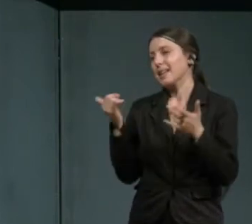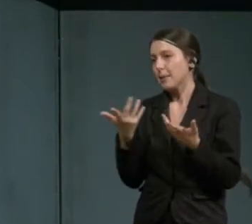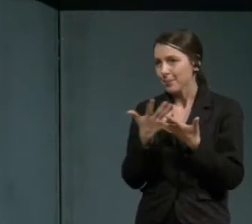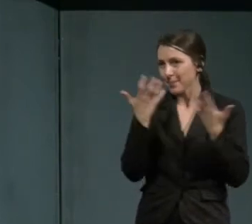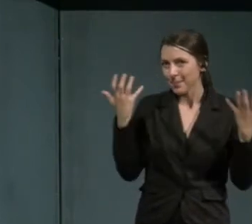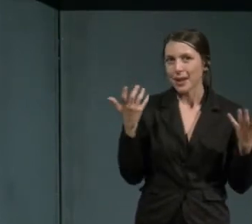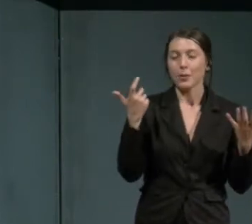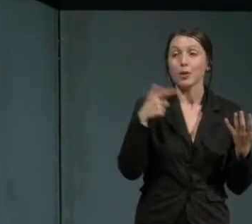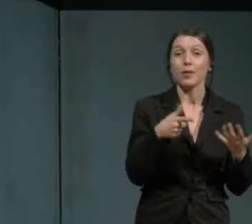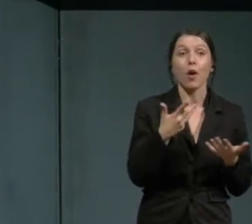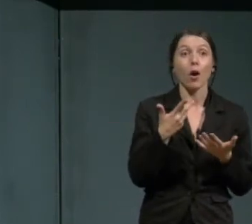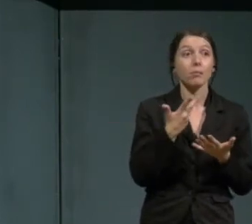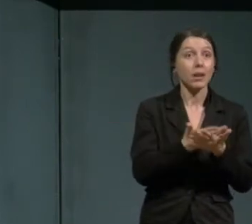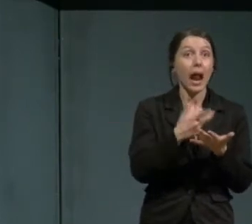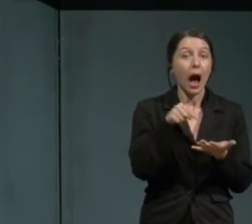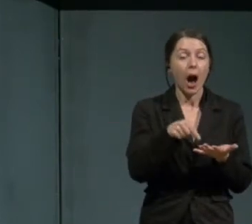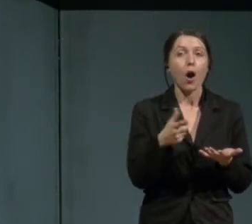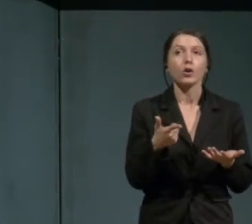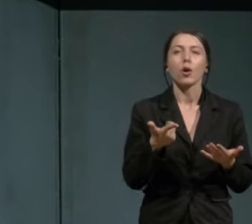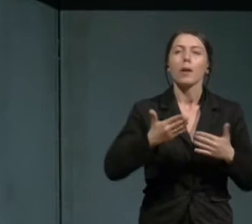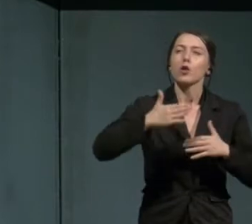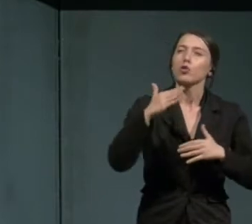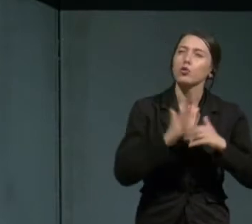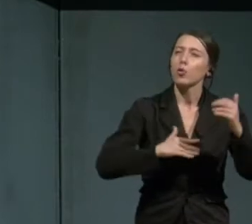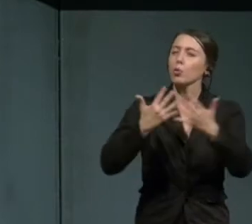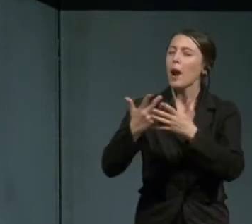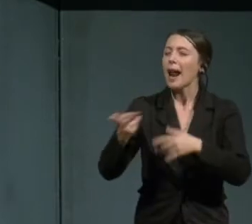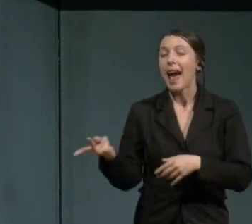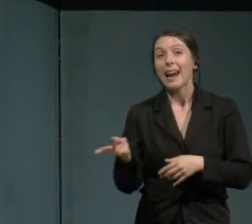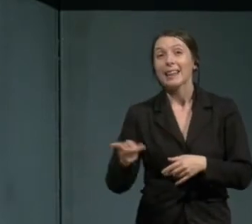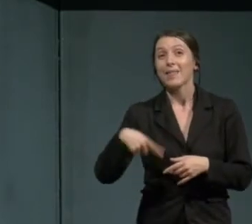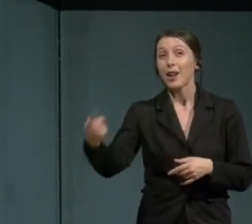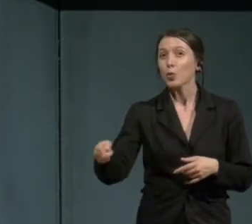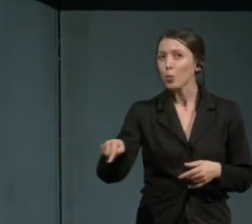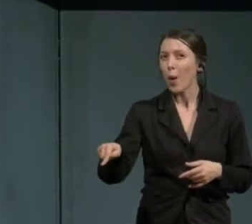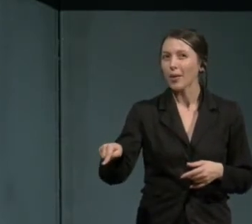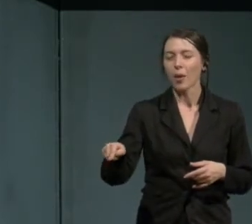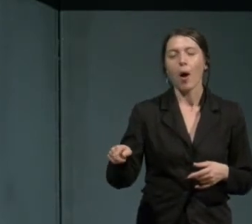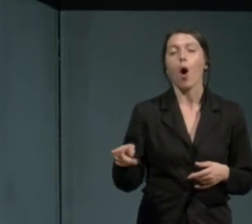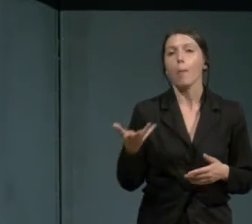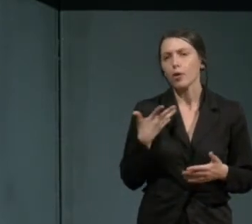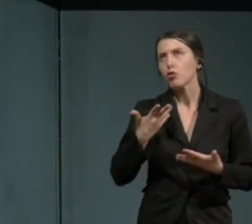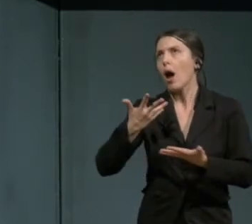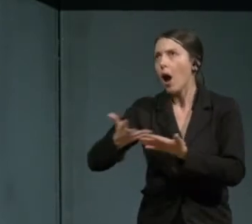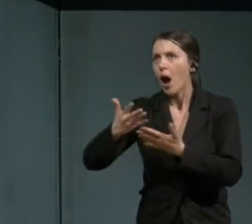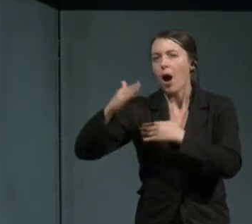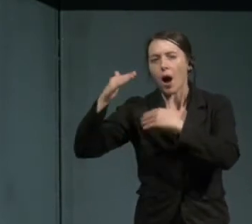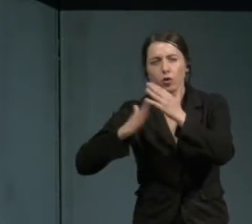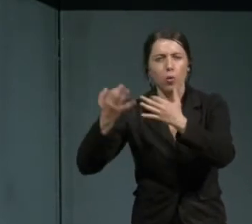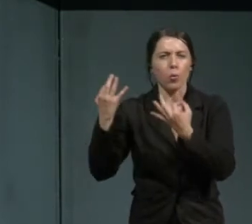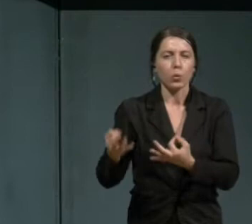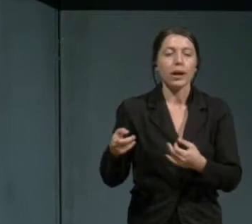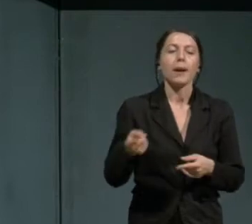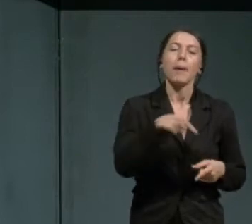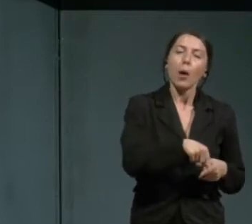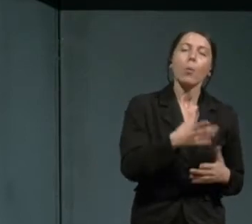vero che in questo romanzo non ci sono le grandi strutture narrative che ci sono nei romanzi super meno nei due romanzi successivi ma quello che c'è sicuramente è la